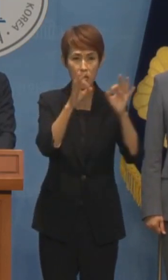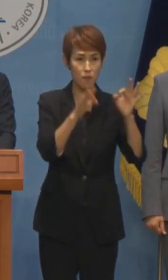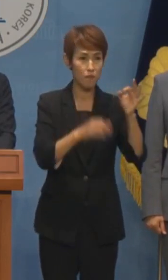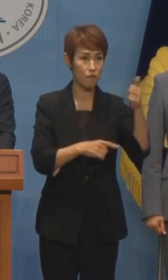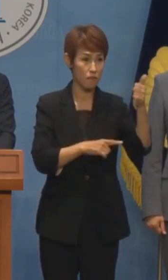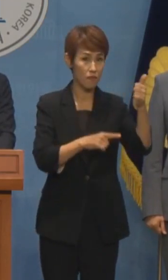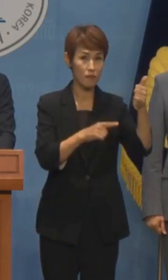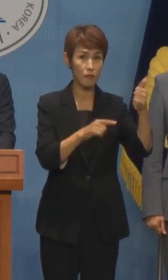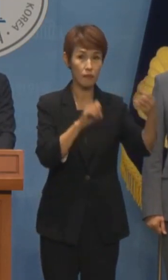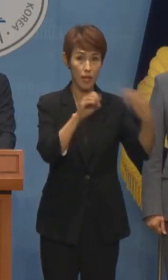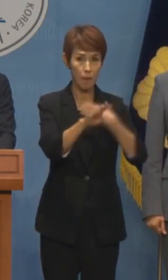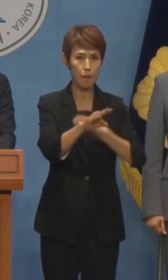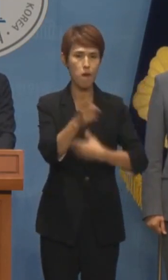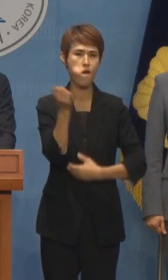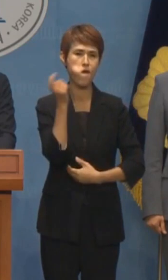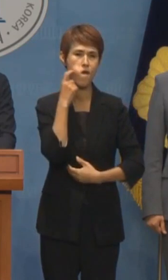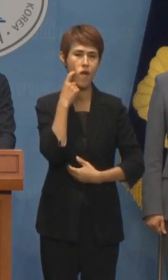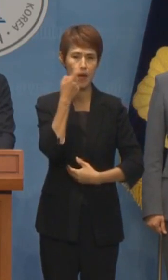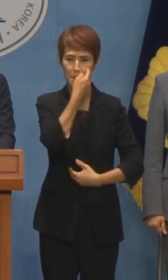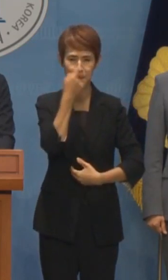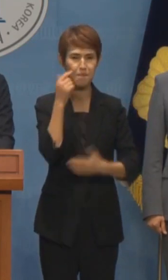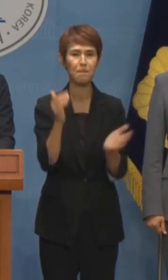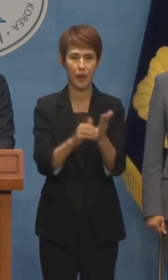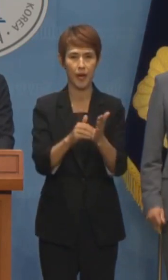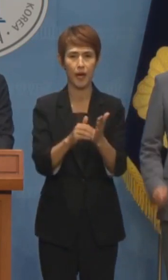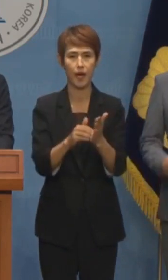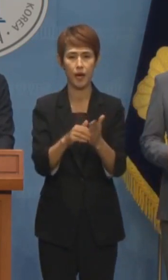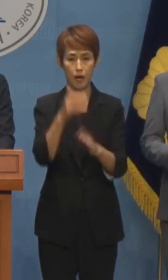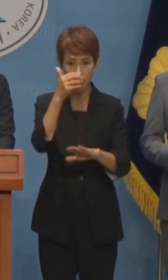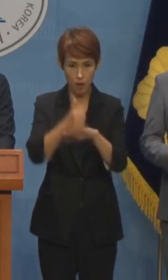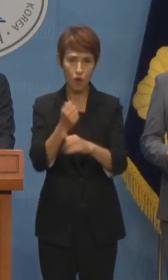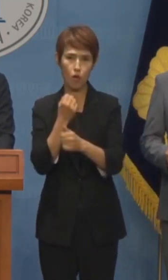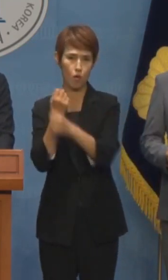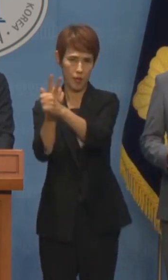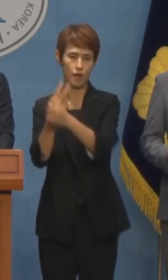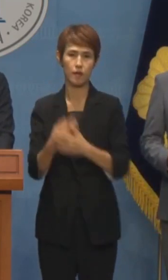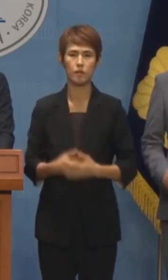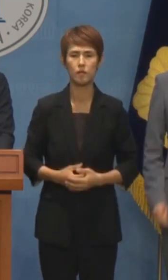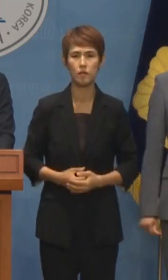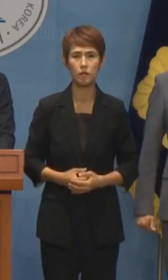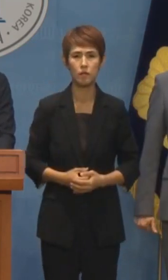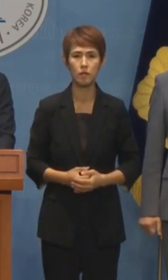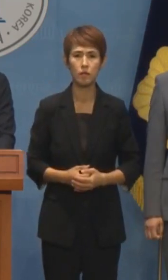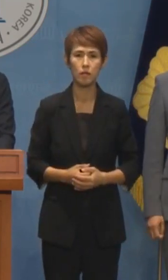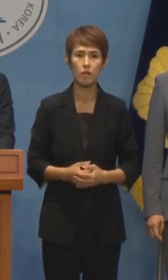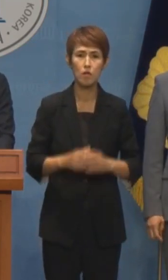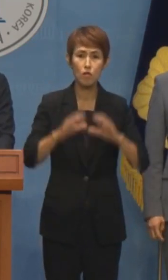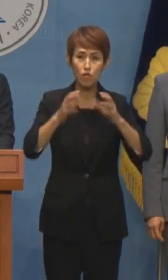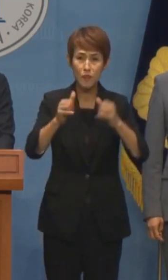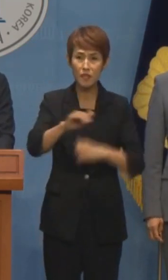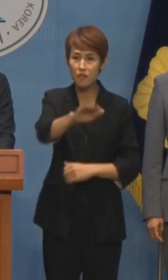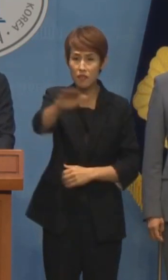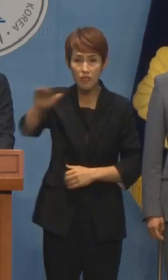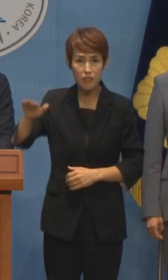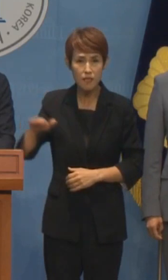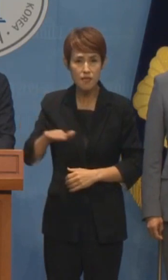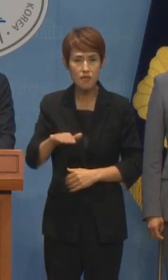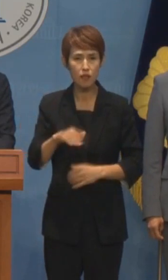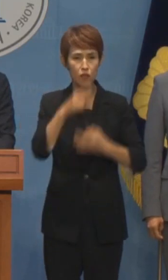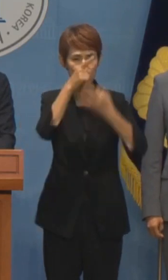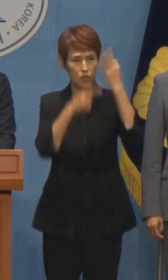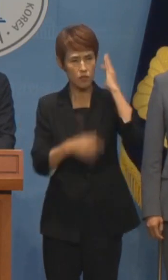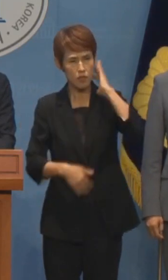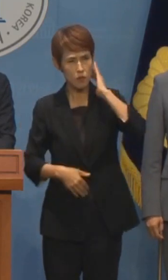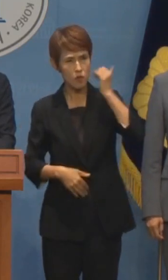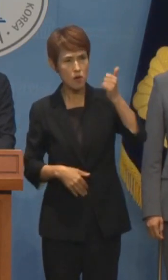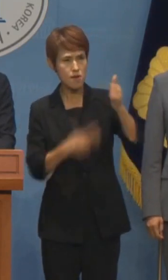답변이 위증이었음이 확인되어 고발에 이르게 되었습니다. 국민의 눈과 귀가 온통 윤석열